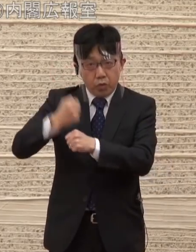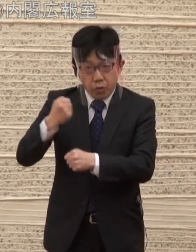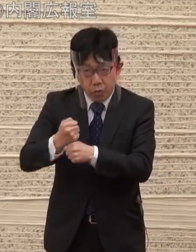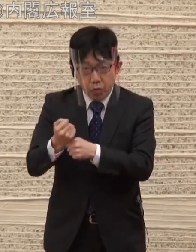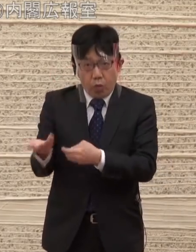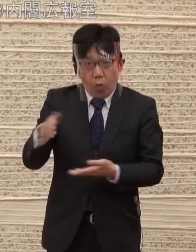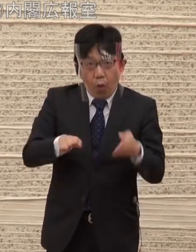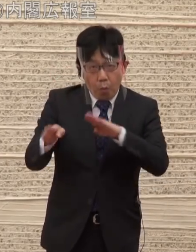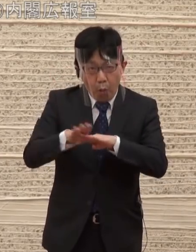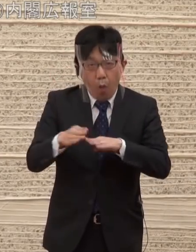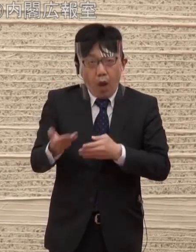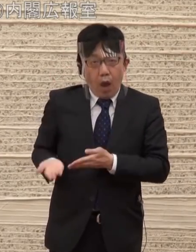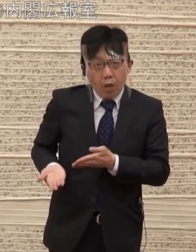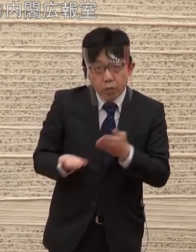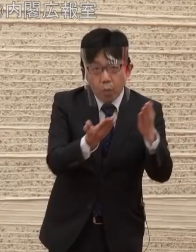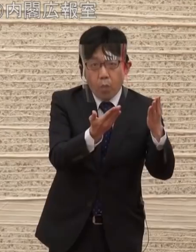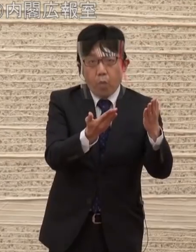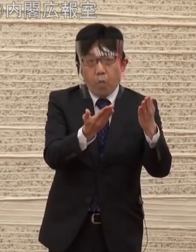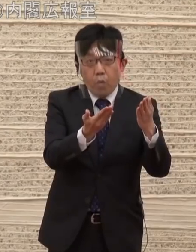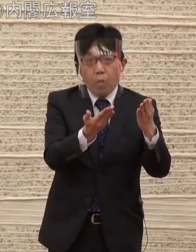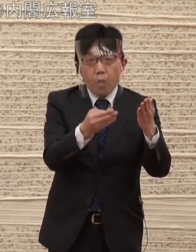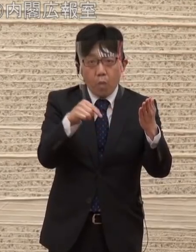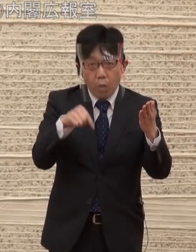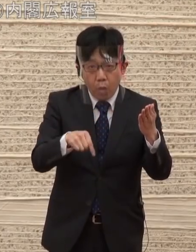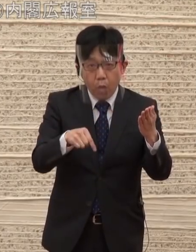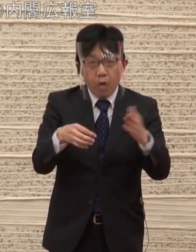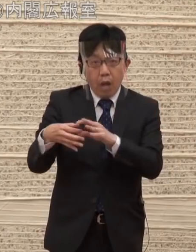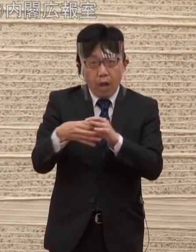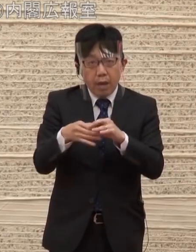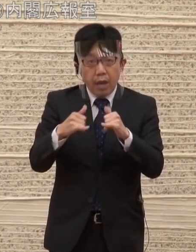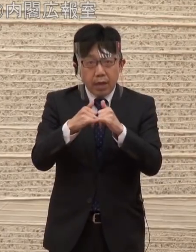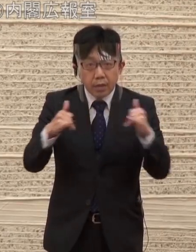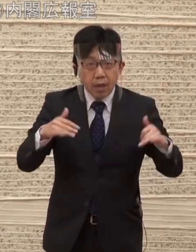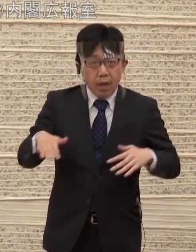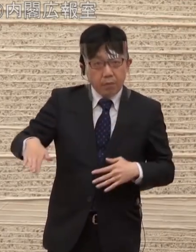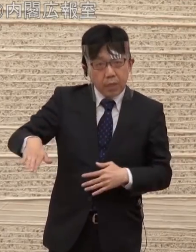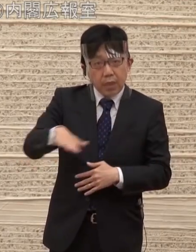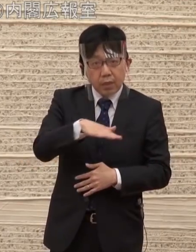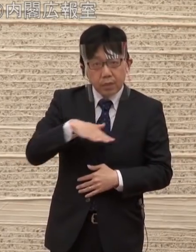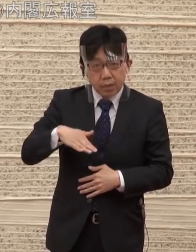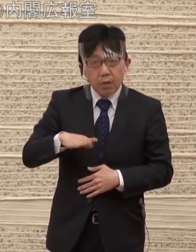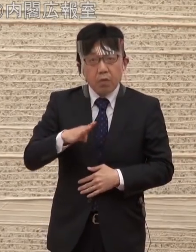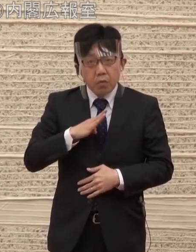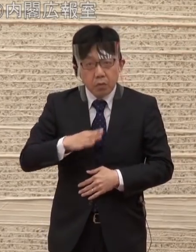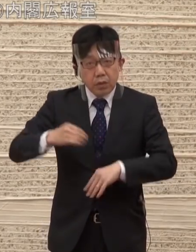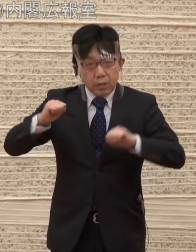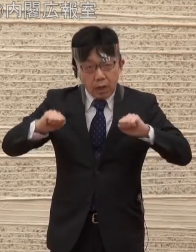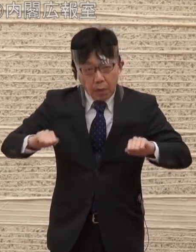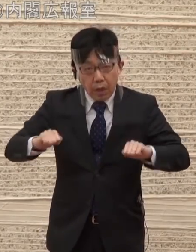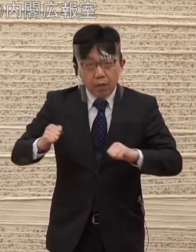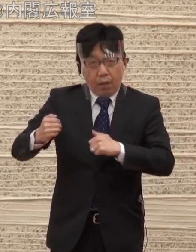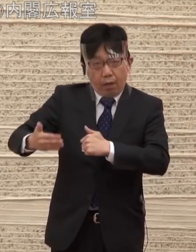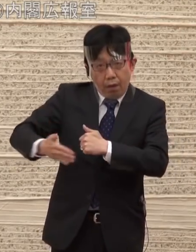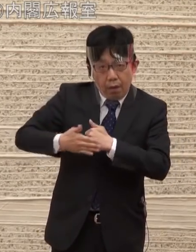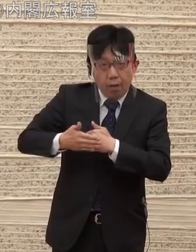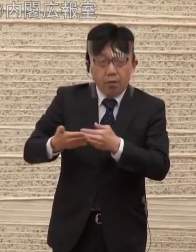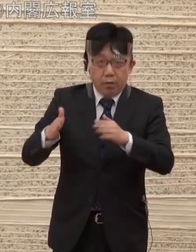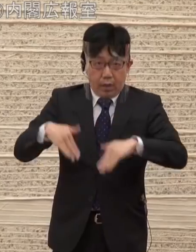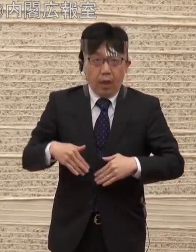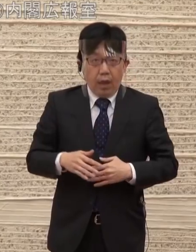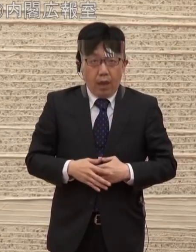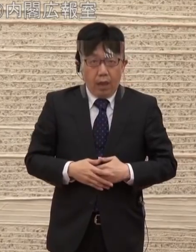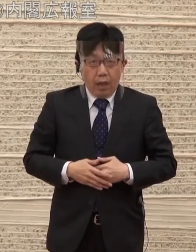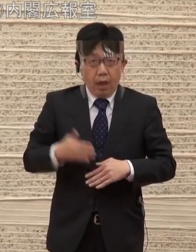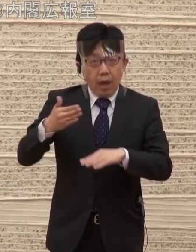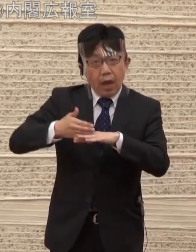今冬配送作業に携わるあおぷろめさんがですねこの危機的な状況で本当に頑張っていただいていると思い